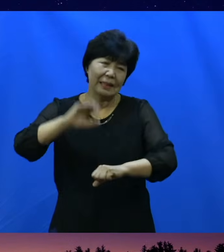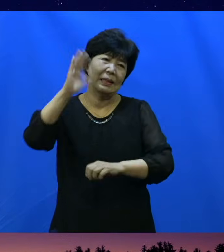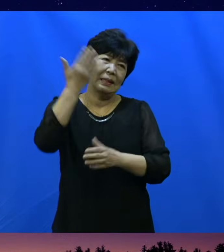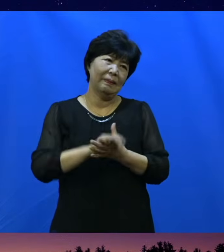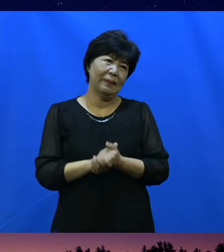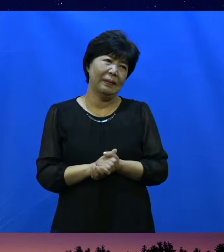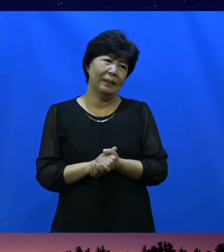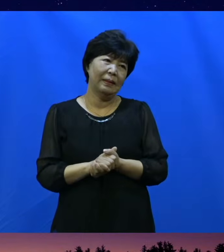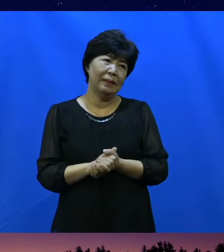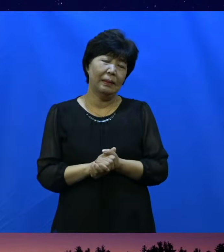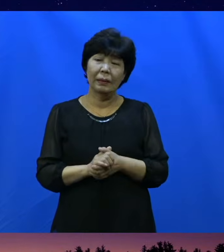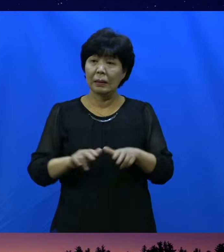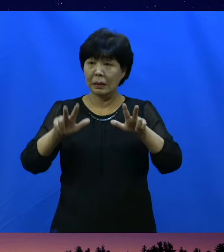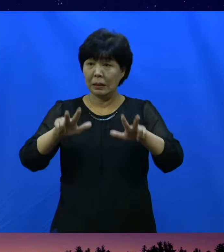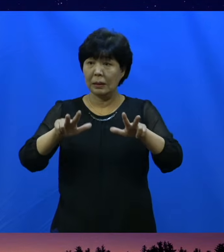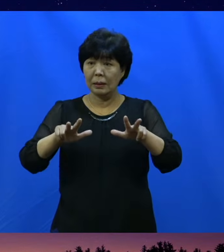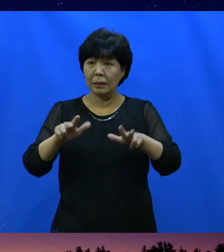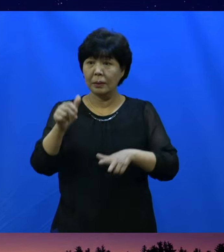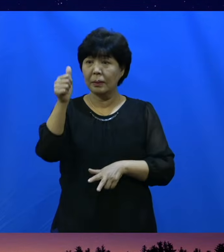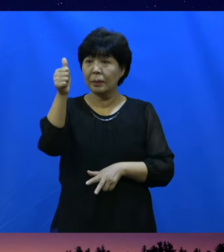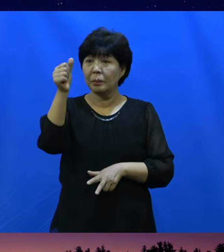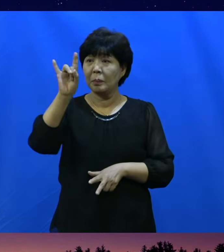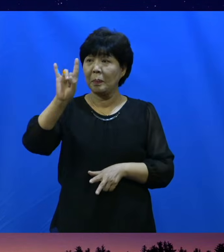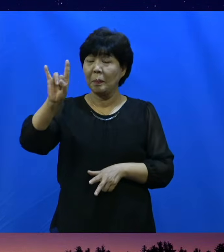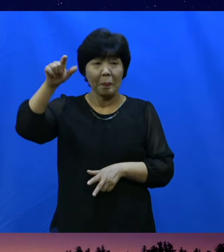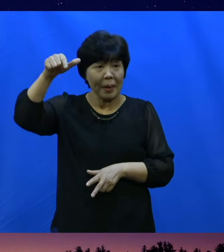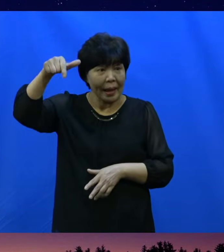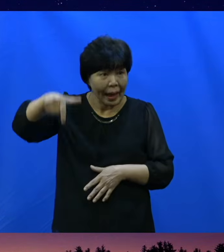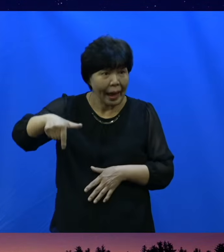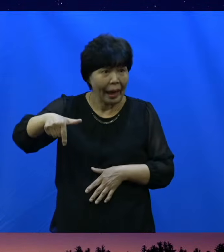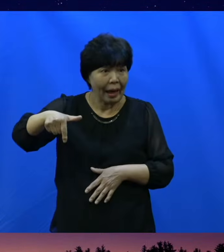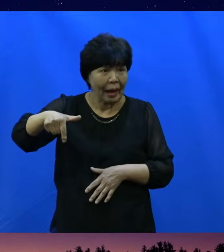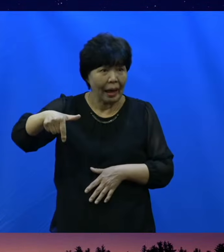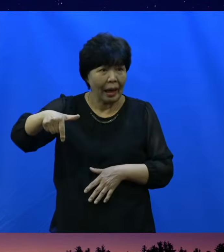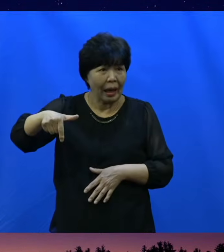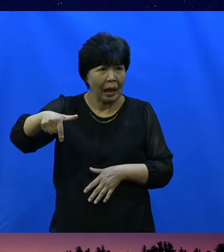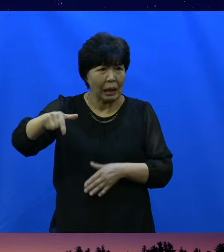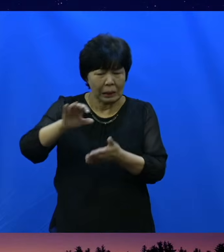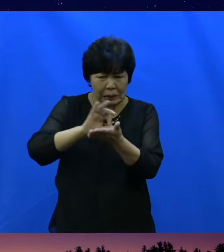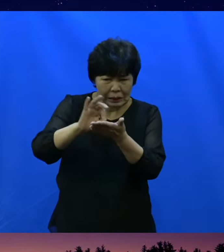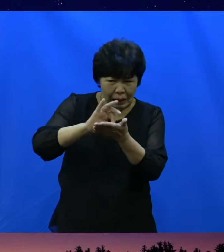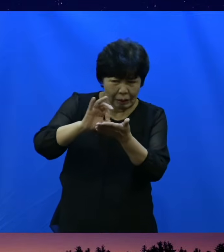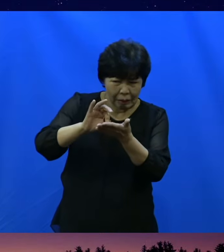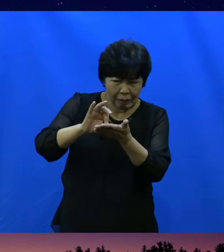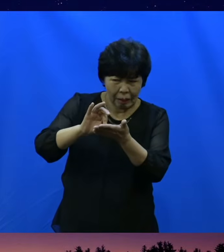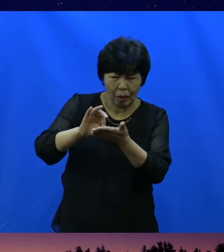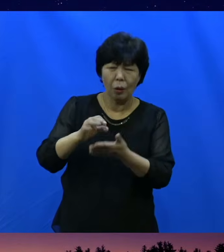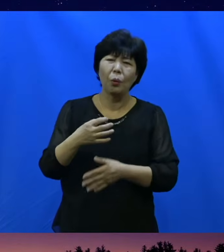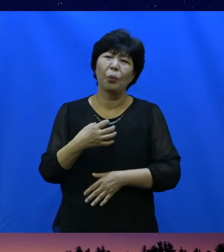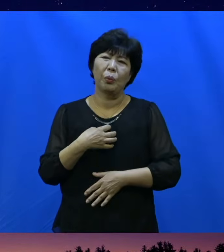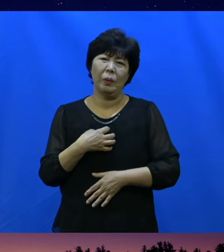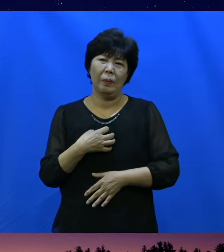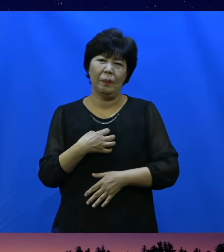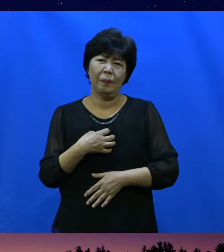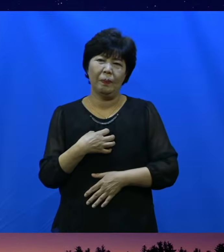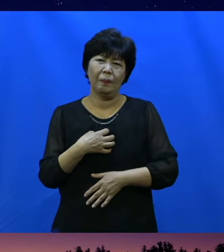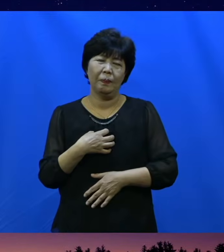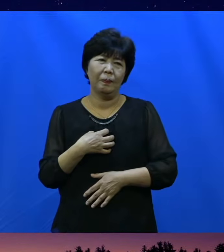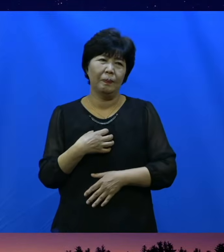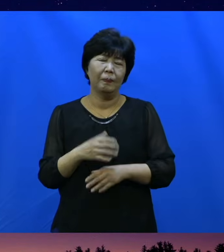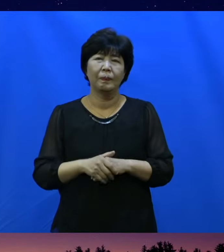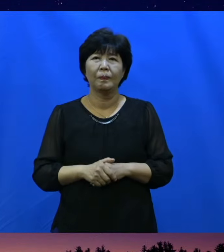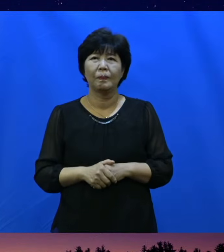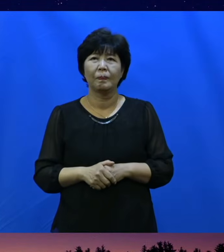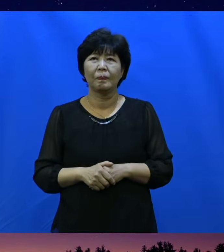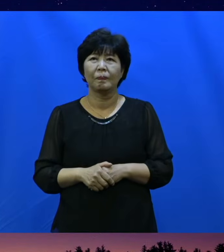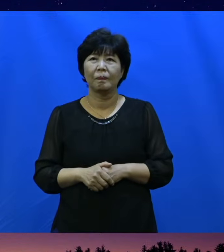지금은 핵이 지금 엄청난 거죠. 핵이 쓰여지면 인류가 죽지만 하여튼 이 무기와